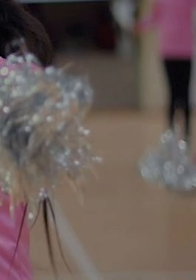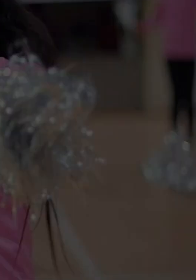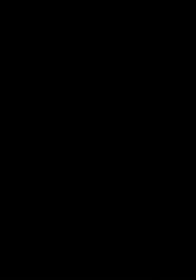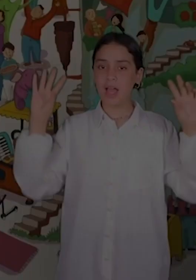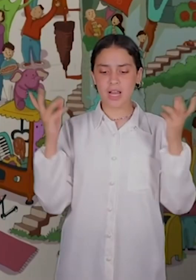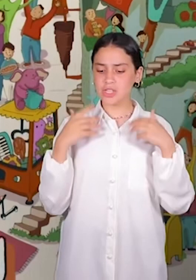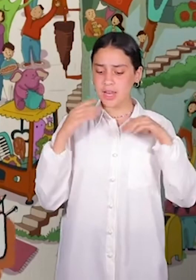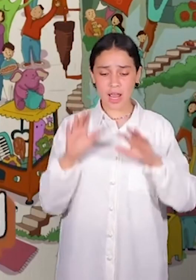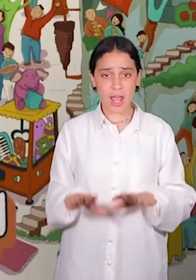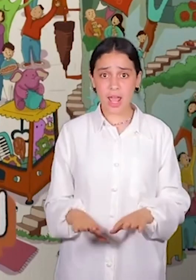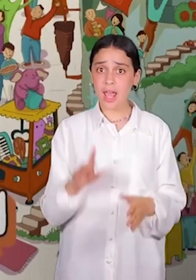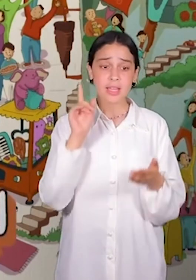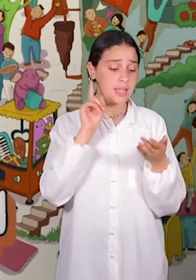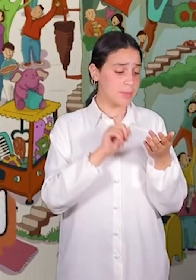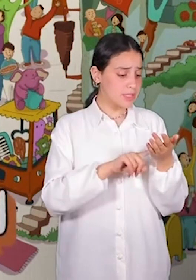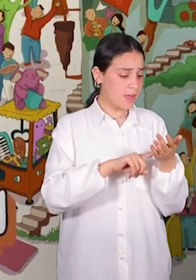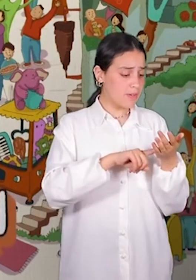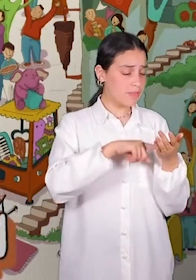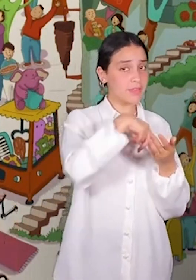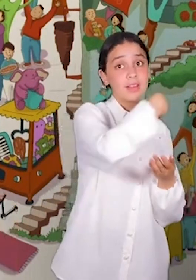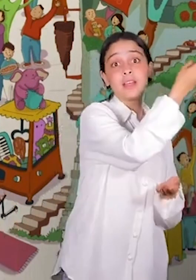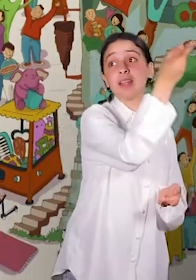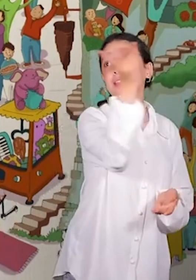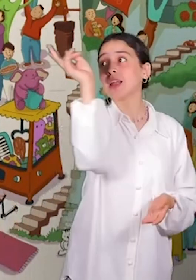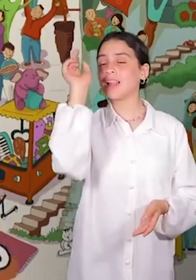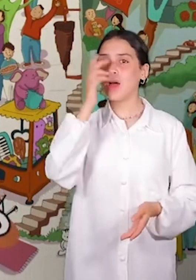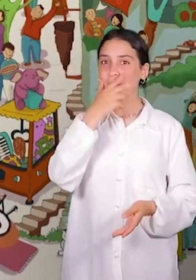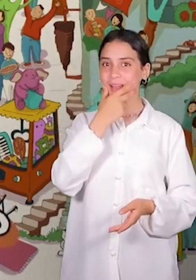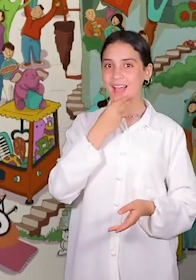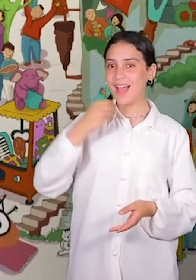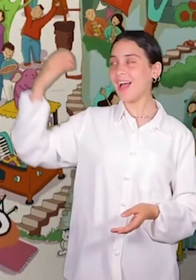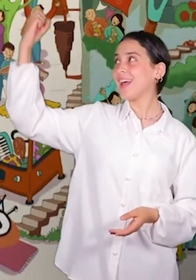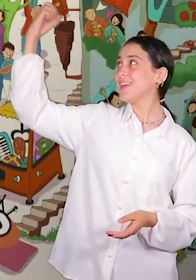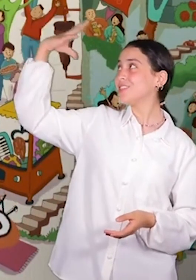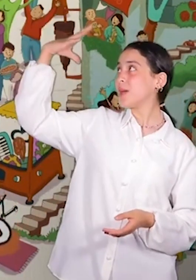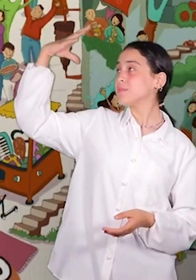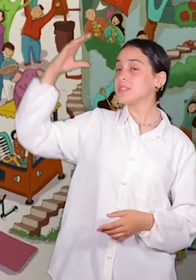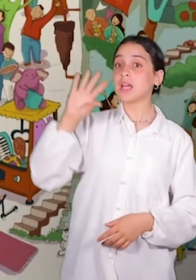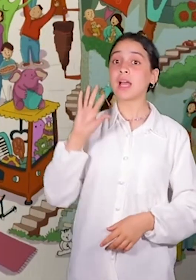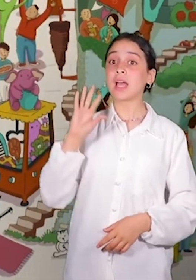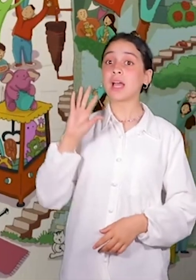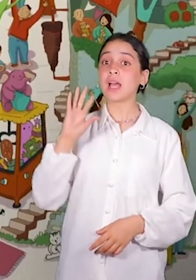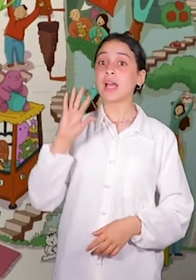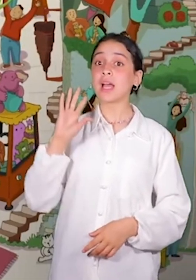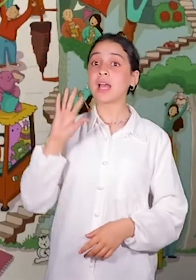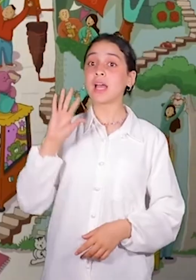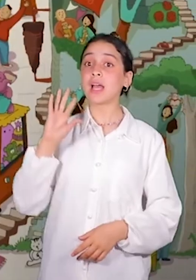ليش أنا قاعدي بالصف طلعوا ما أحلى الشمس